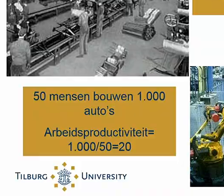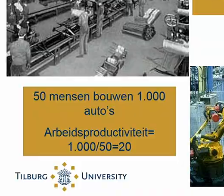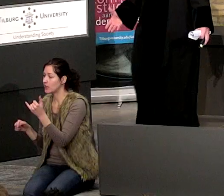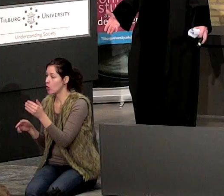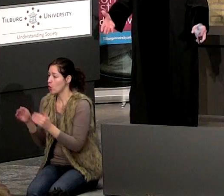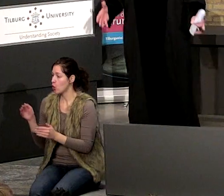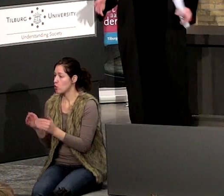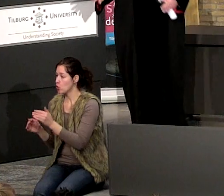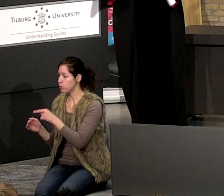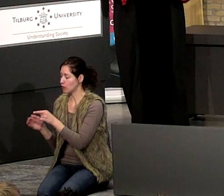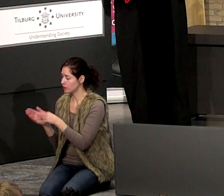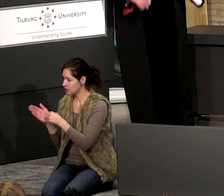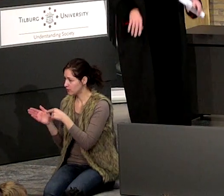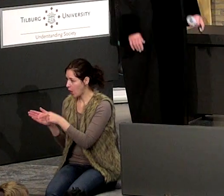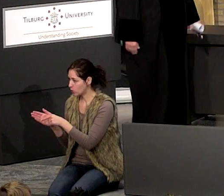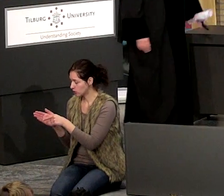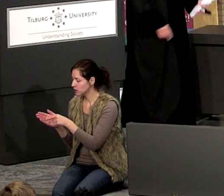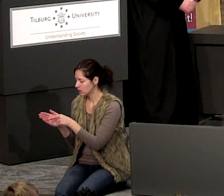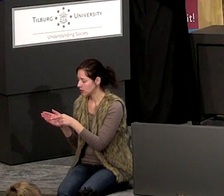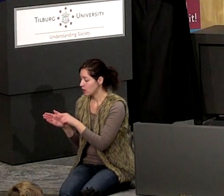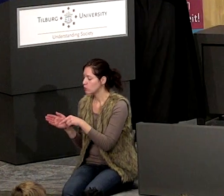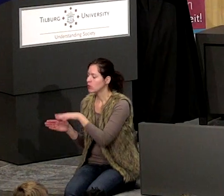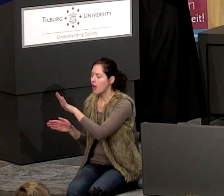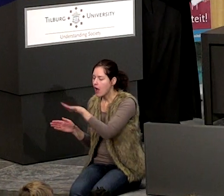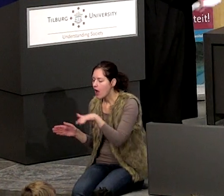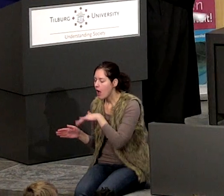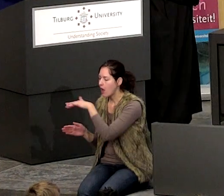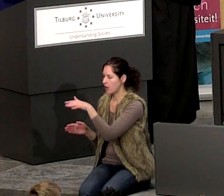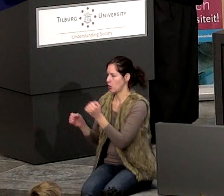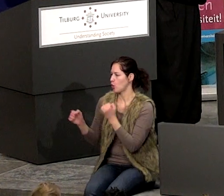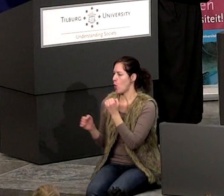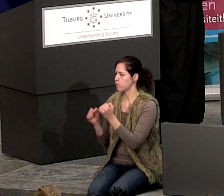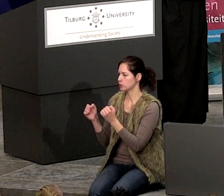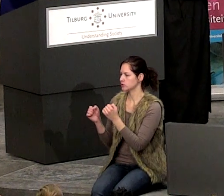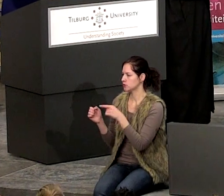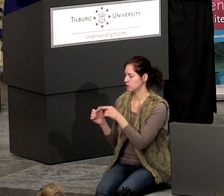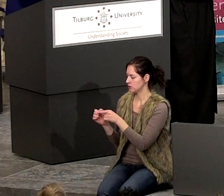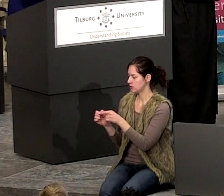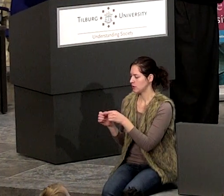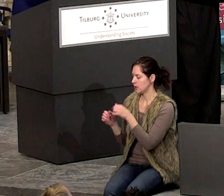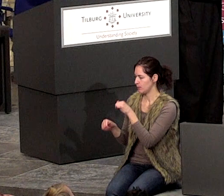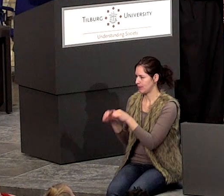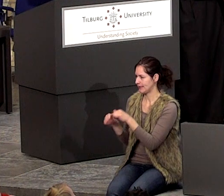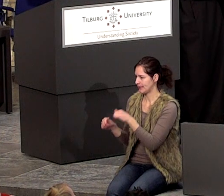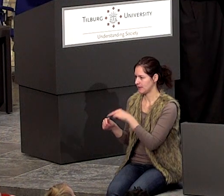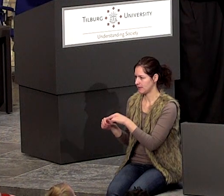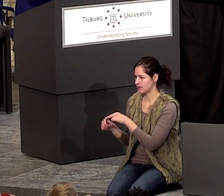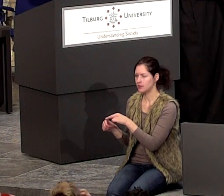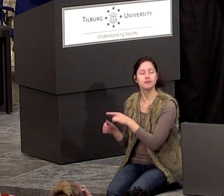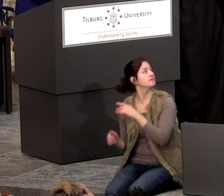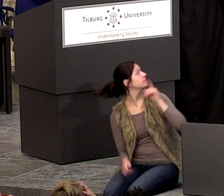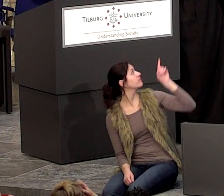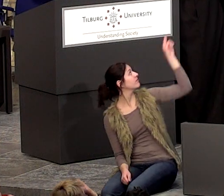hoeven eigenlijk ook niet zo heel veel te doen. Die moeten vooral die robots bedienen. In die bovenste situatie, dit is een hele oude autofabriek, de eerste